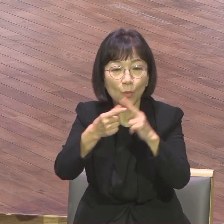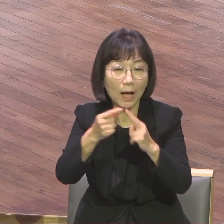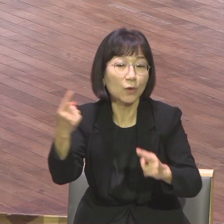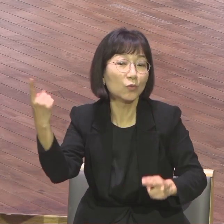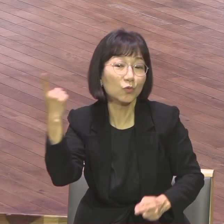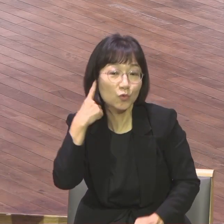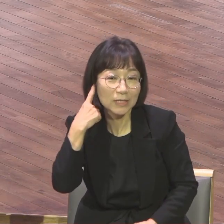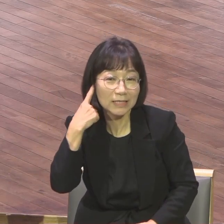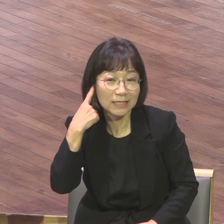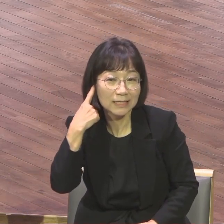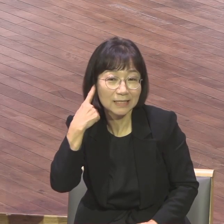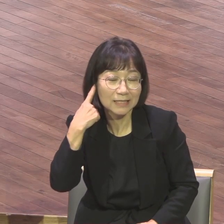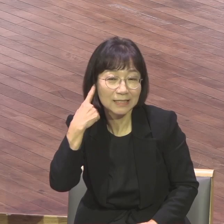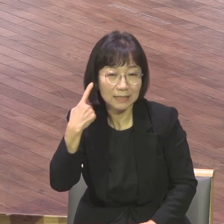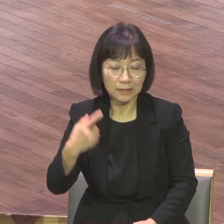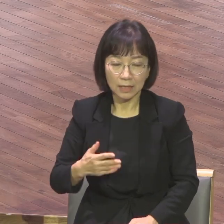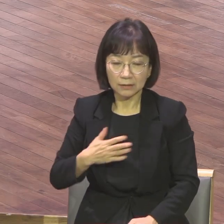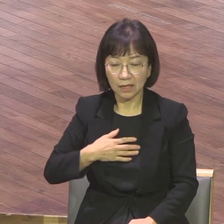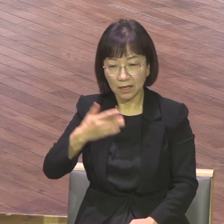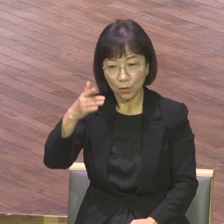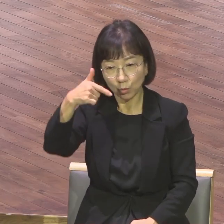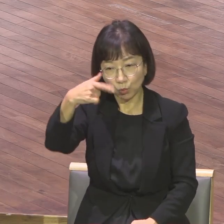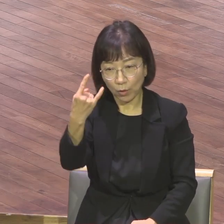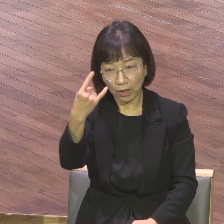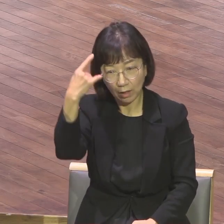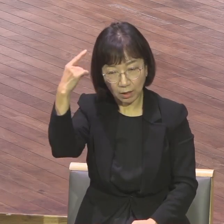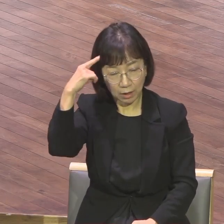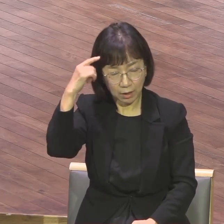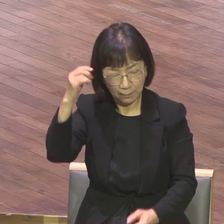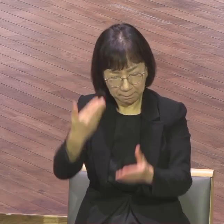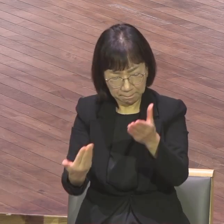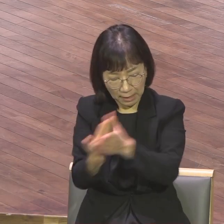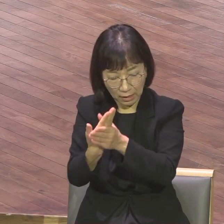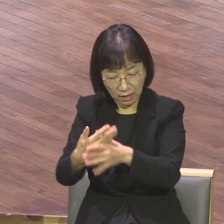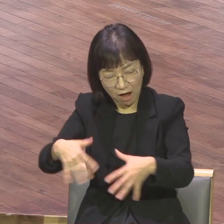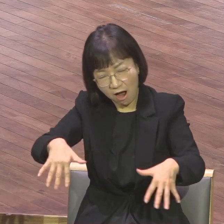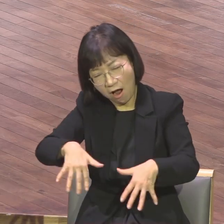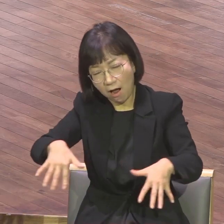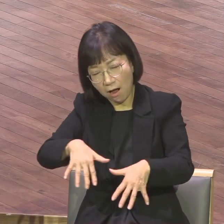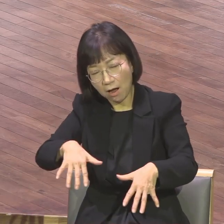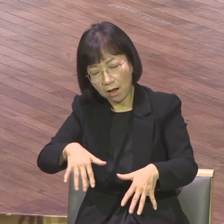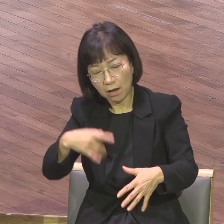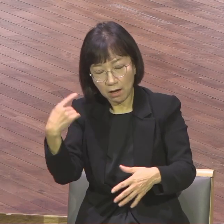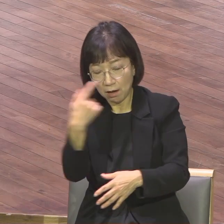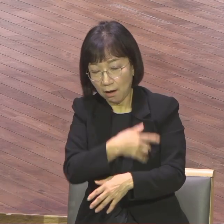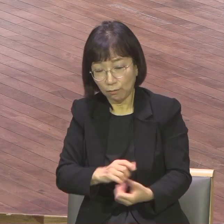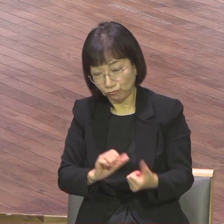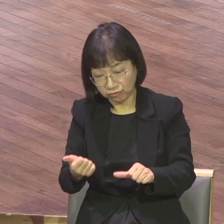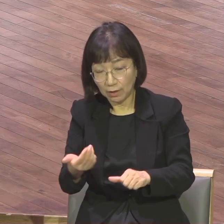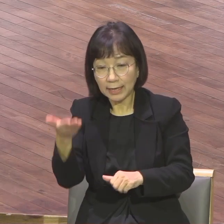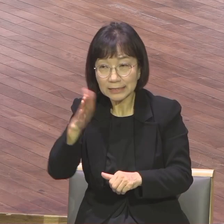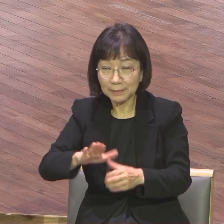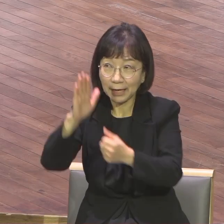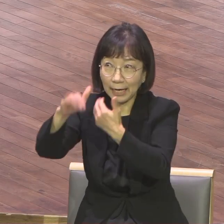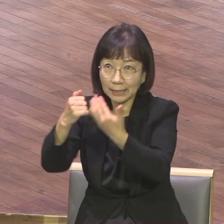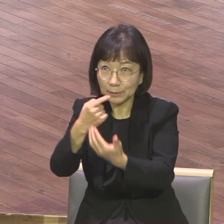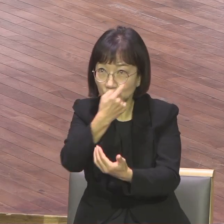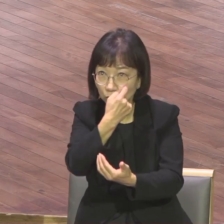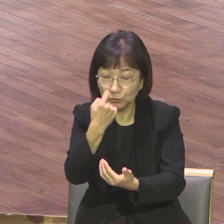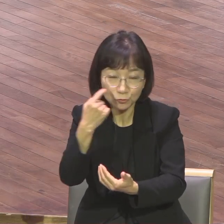뇌성마비로 모든 것을 빼앗겼지만 하나님의 눈과 귀만은 지켜주셨다. 말씀을